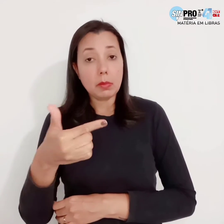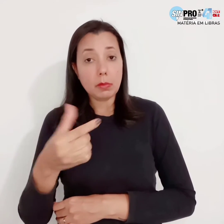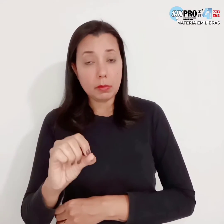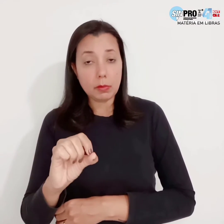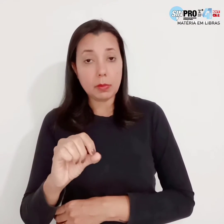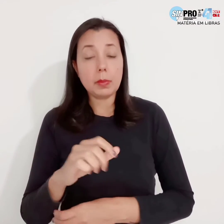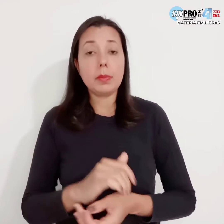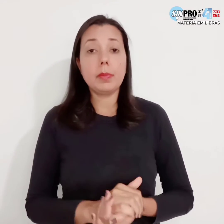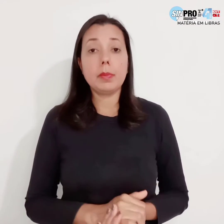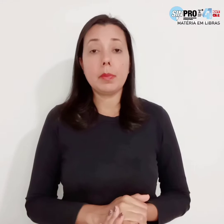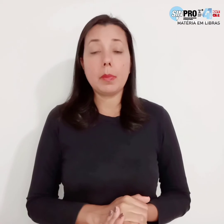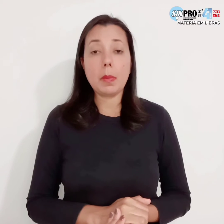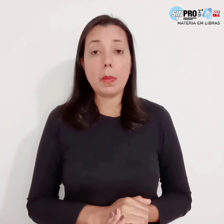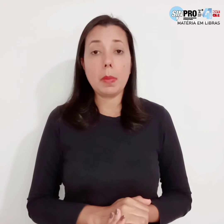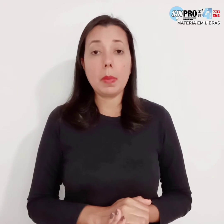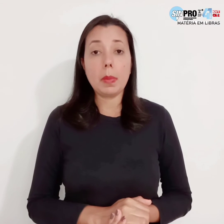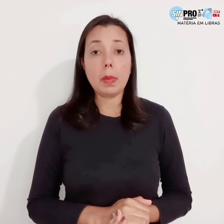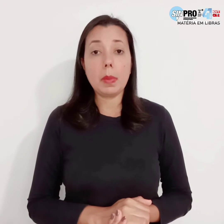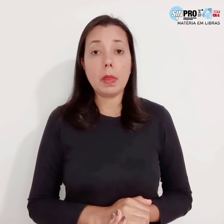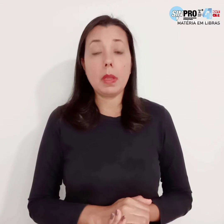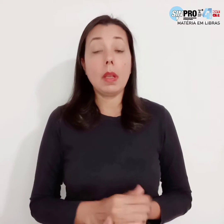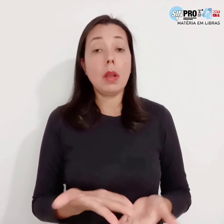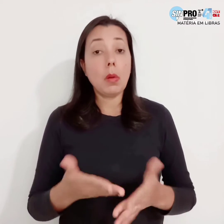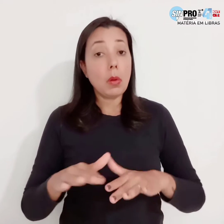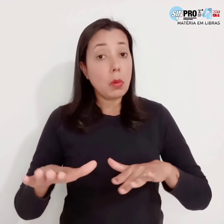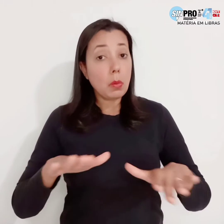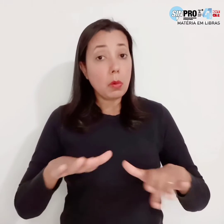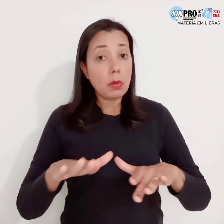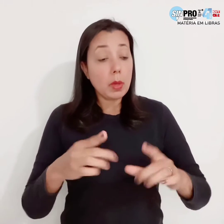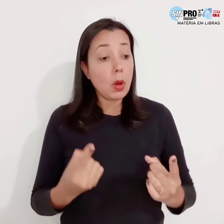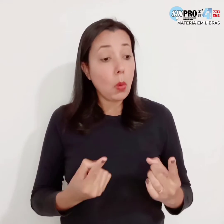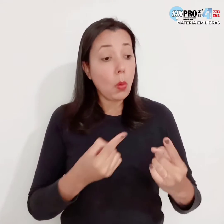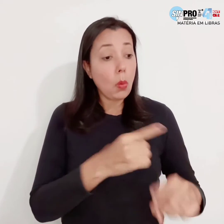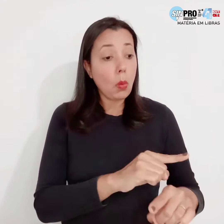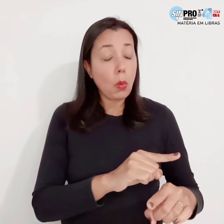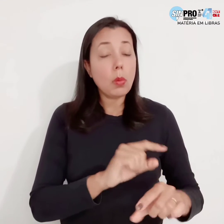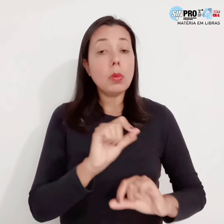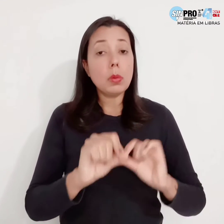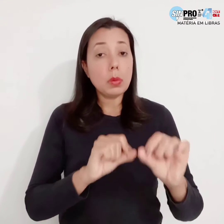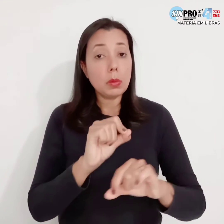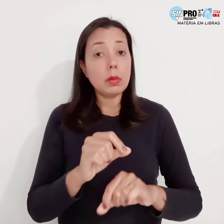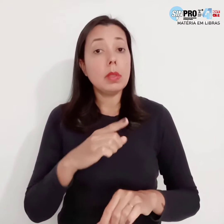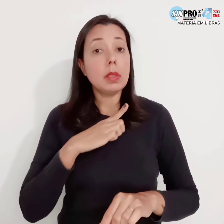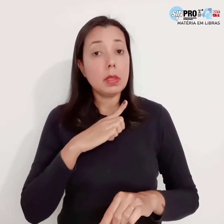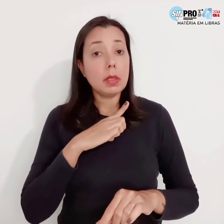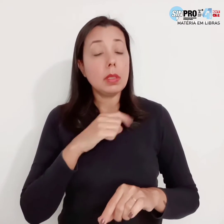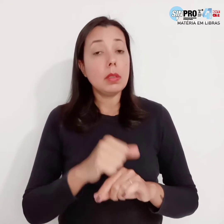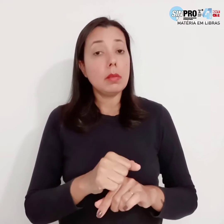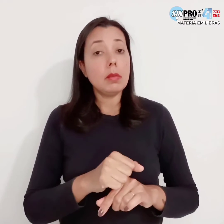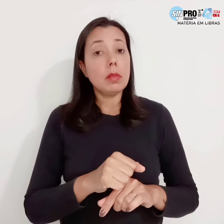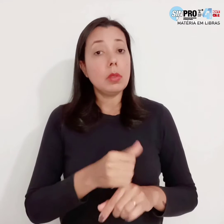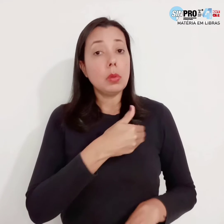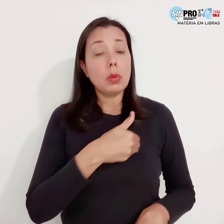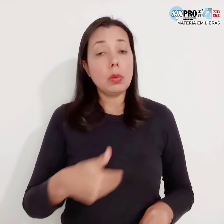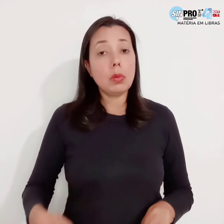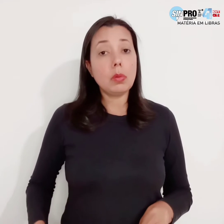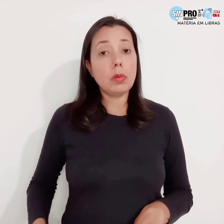2020. Num movimento inverso ao que ocorreu nos governos